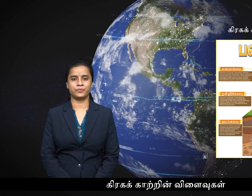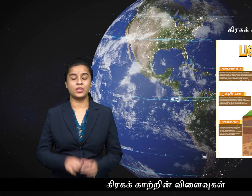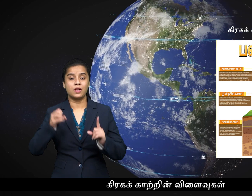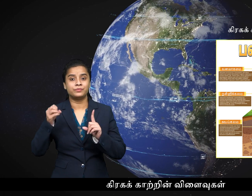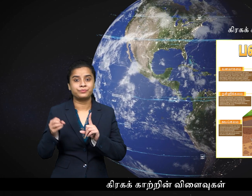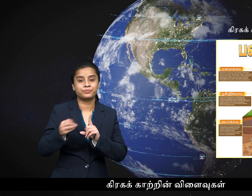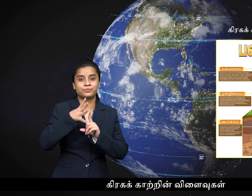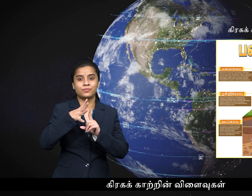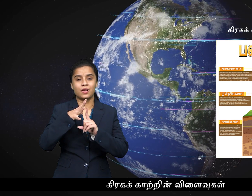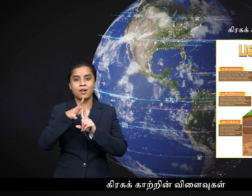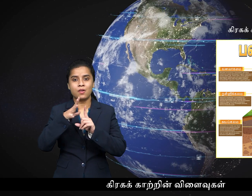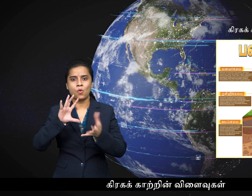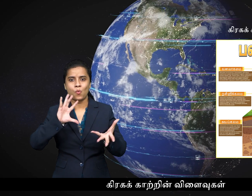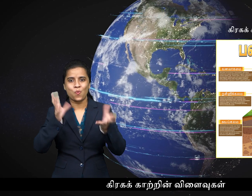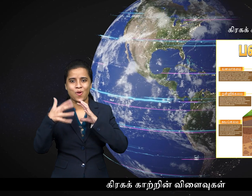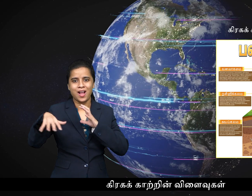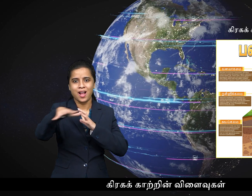கிரக காற்றின் விளைவுகள்.